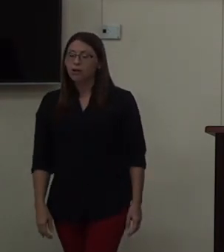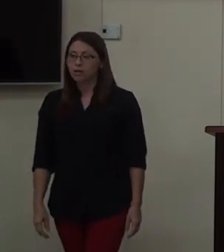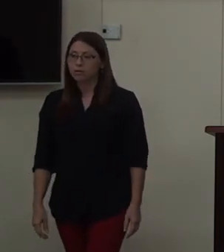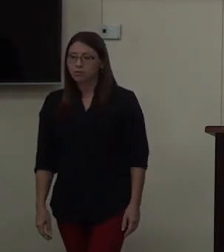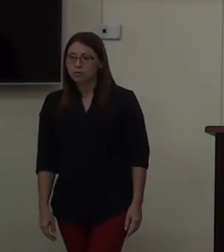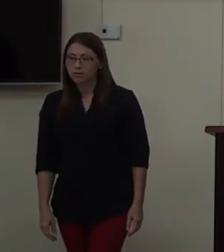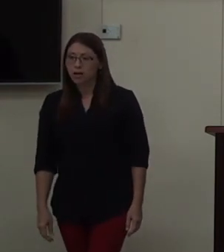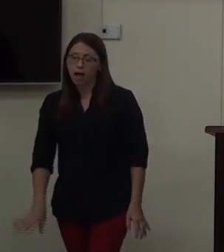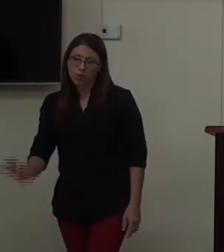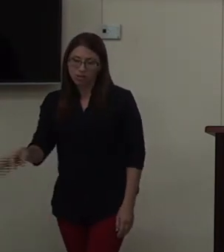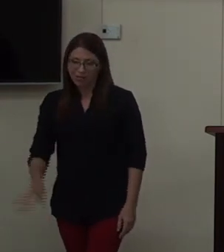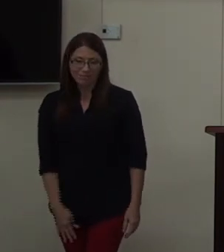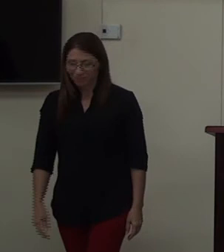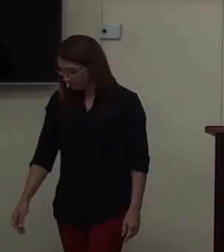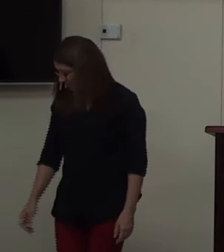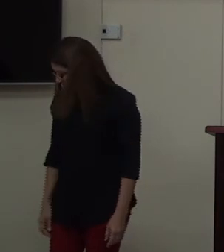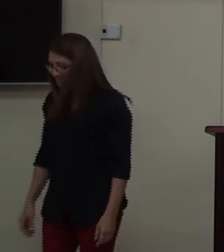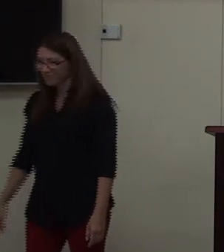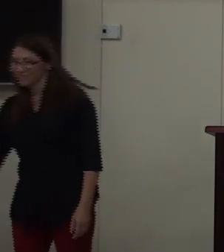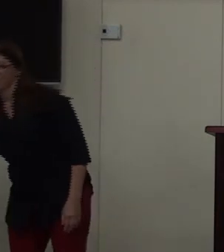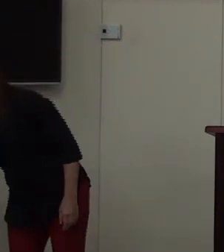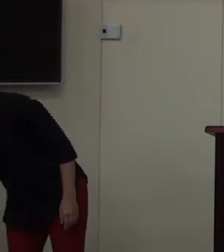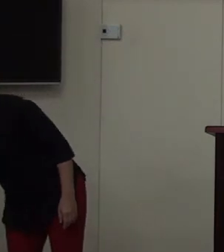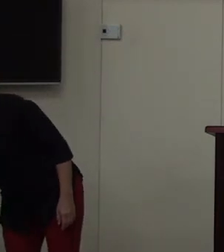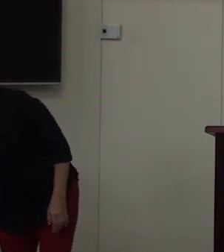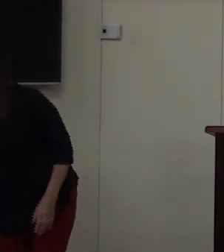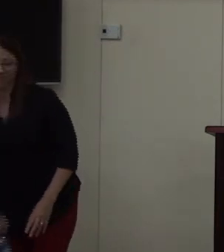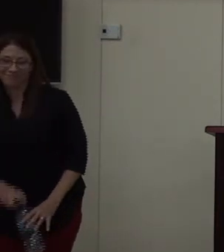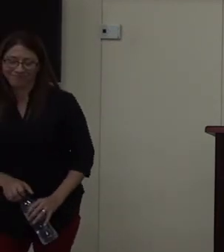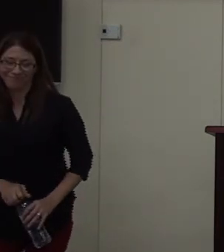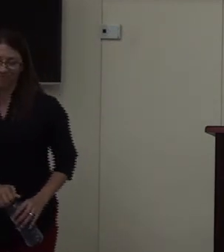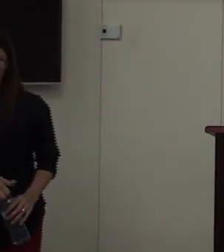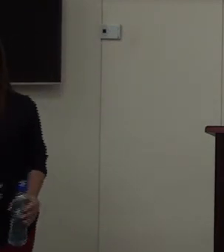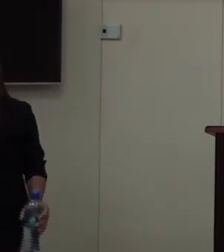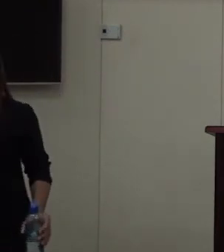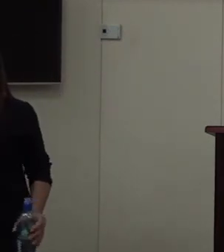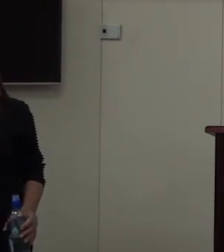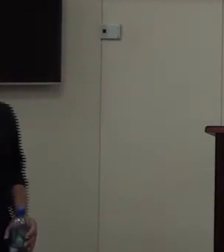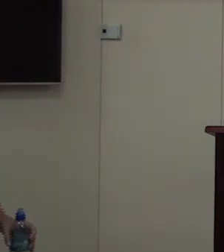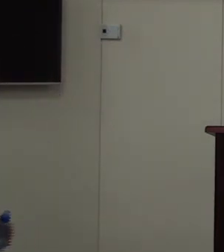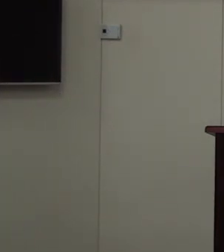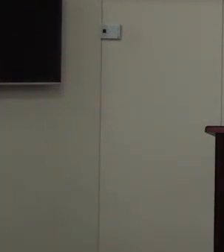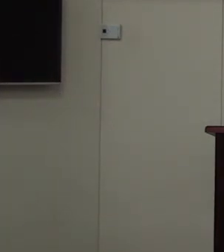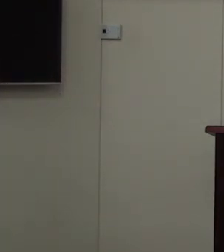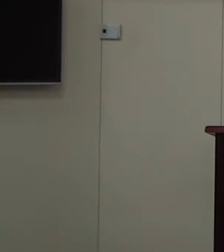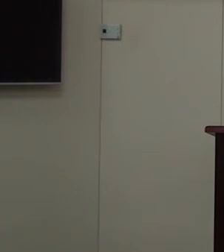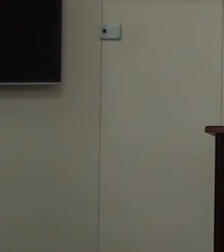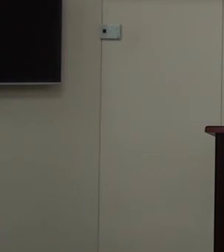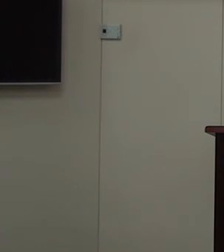nuevas. Eso no nos lo permiten los hablantes jamás, ¿verdad? Sino restituyendo todas las palabras que se han